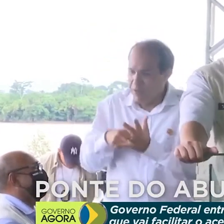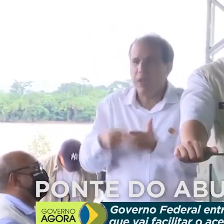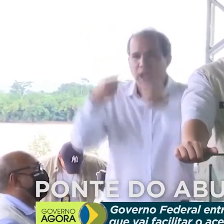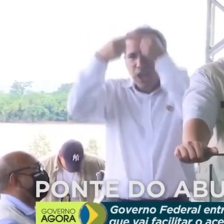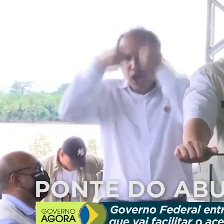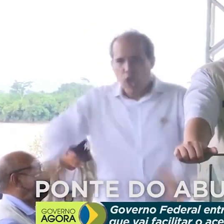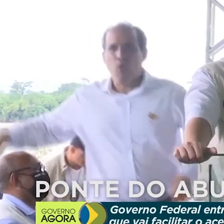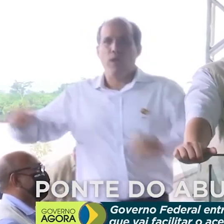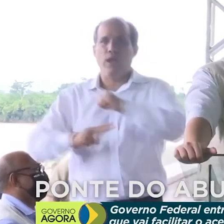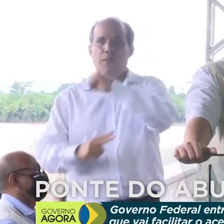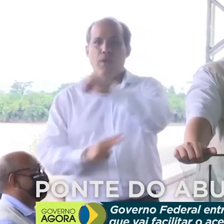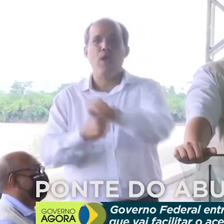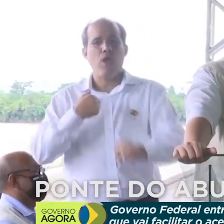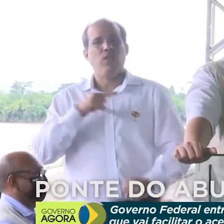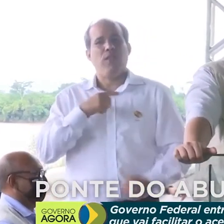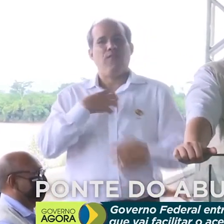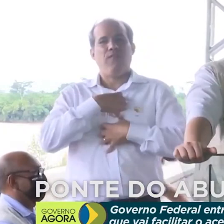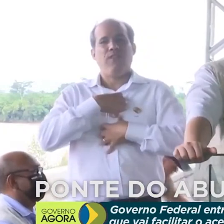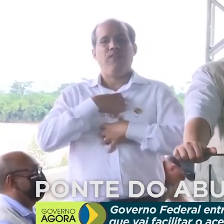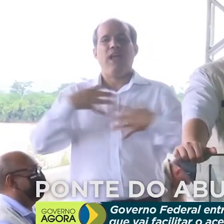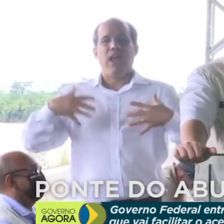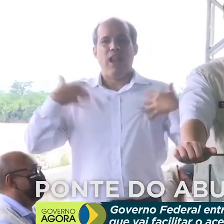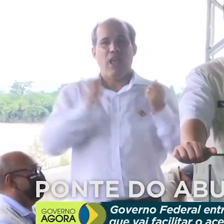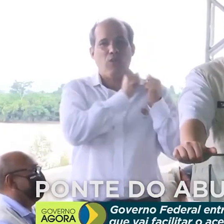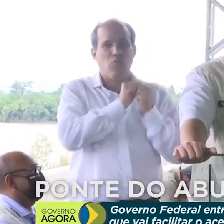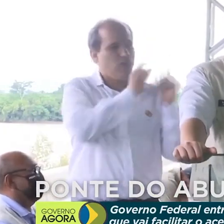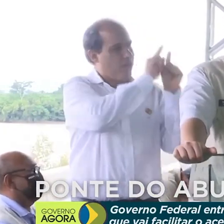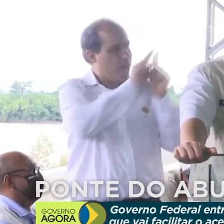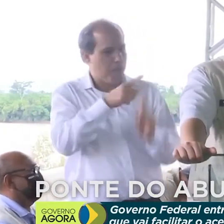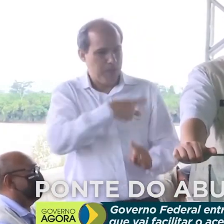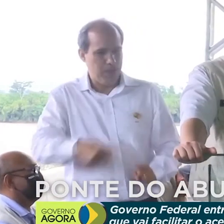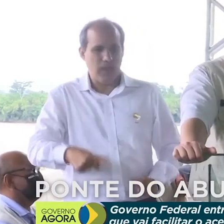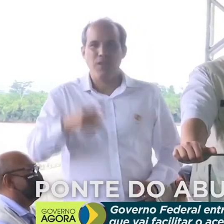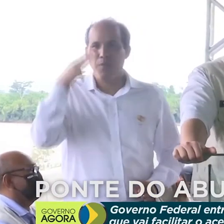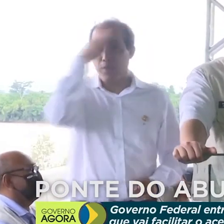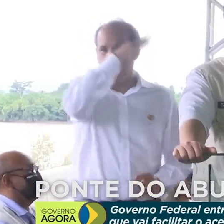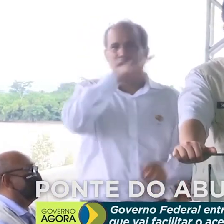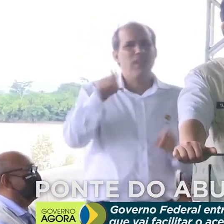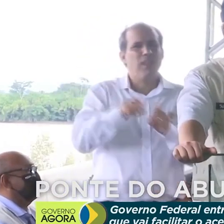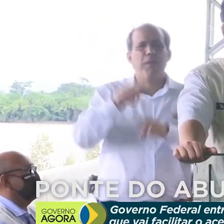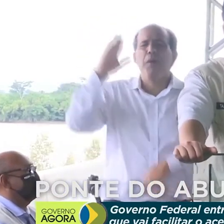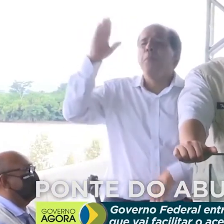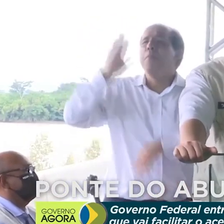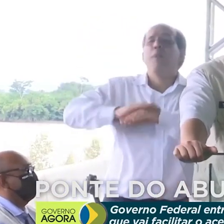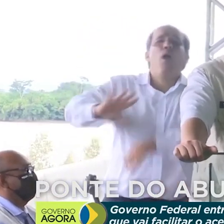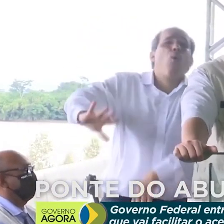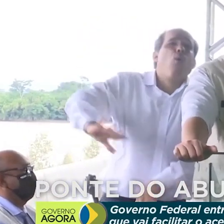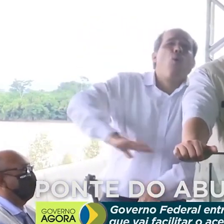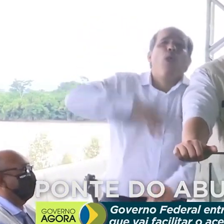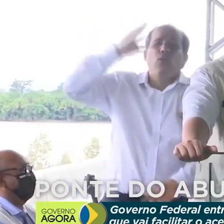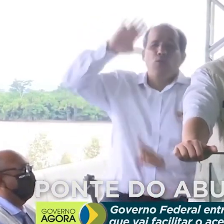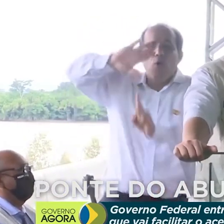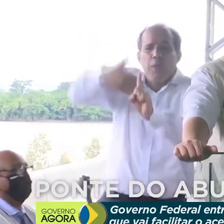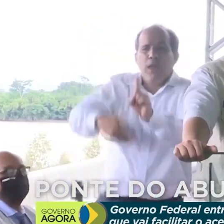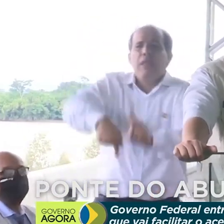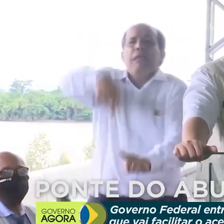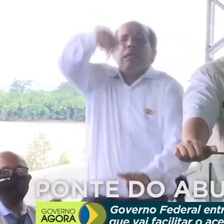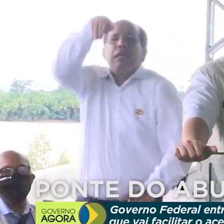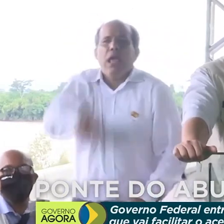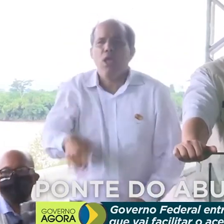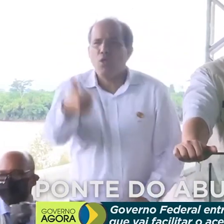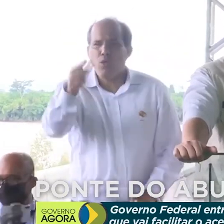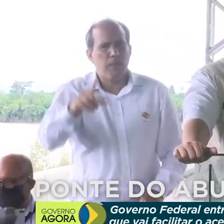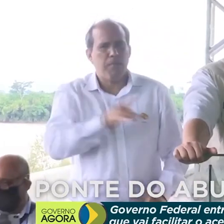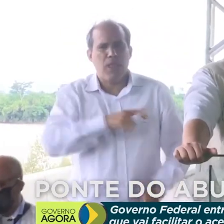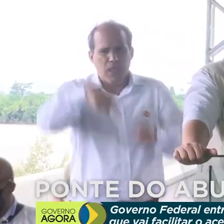tenho a alegria de fazer isso com o presidente Bolsonaro. E aí eu tenho que render a homenagem ao cara mais corajoso que eu já conheci na minha vida, que não tem medo de